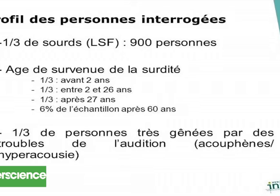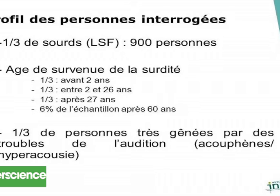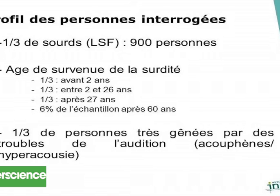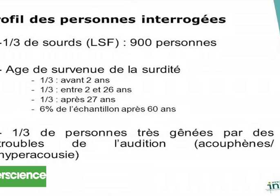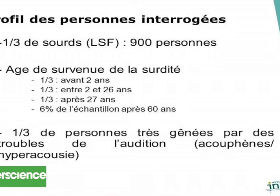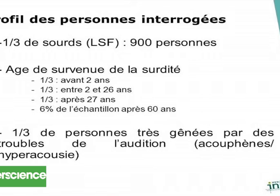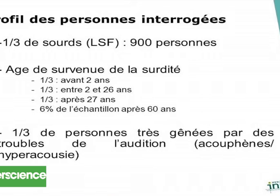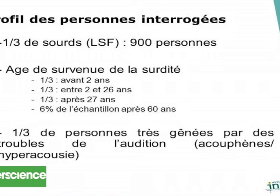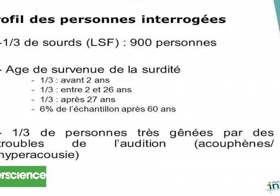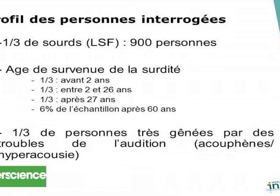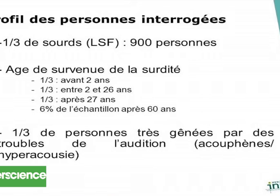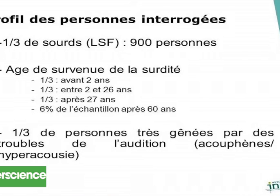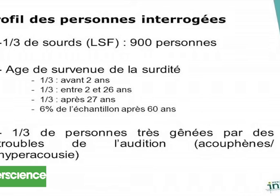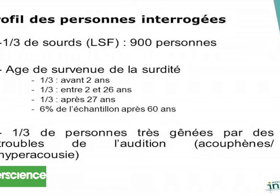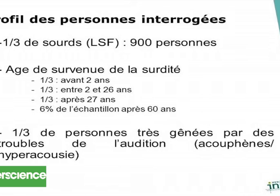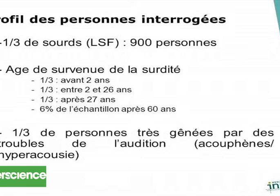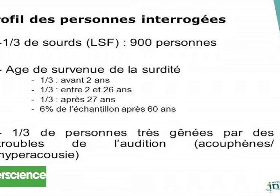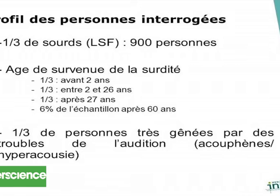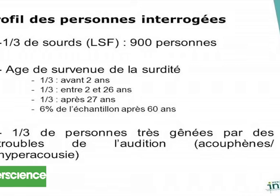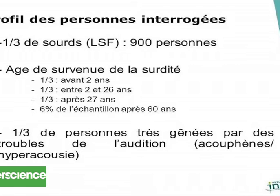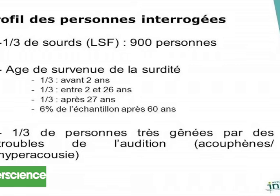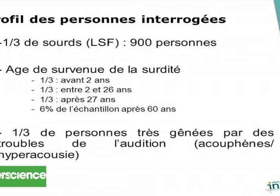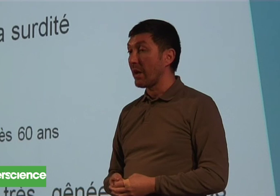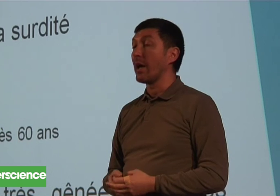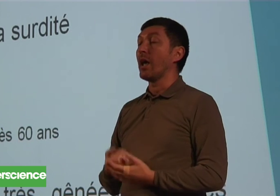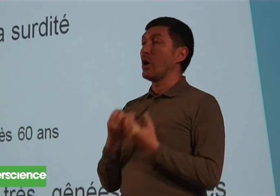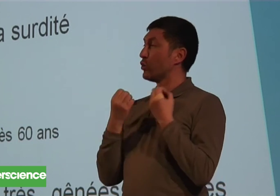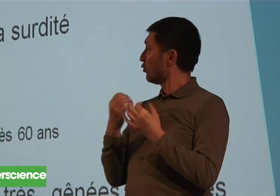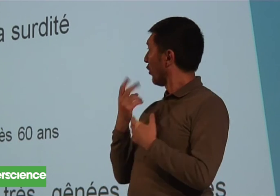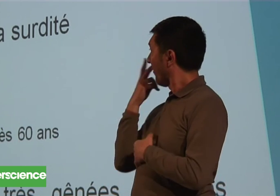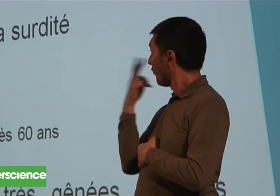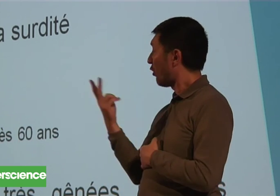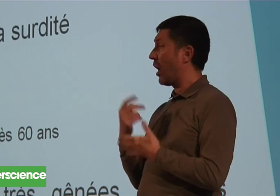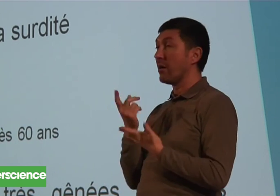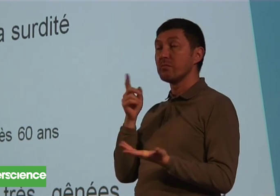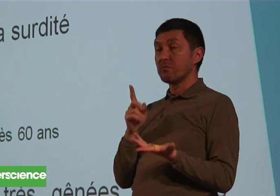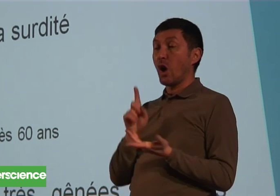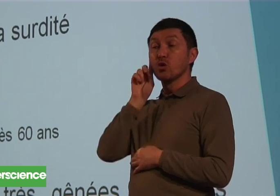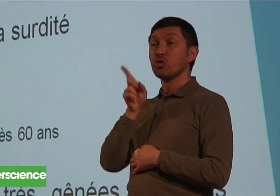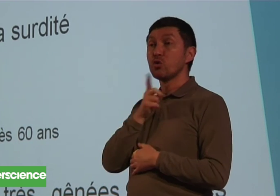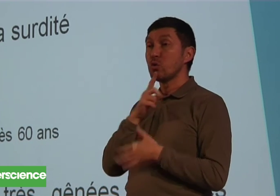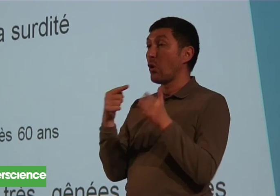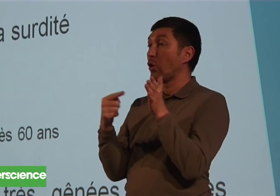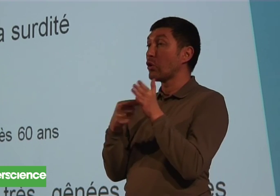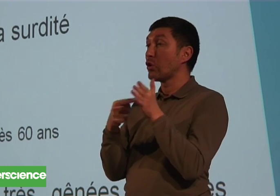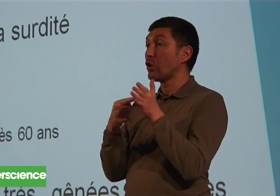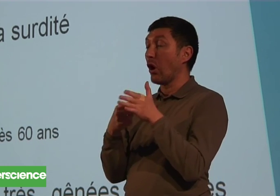On se rend compte aussi que la surdité est survenue à des âges assez variés, puisque un tiers des personnes étaient sourdes avant 2